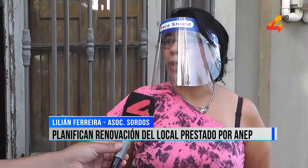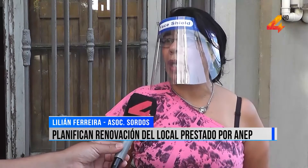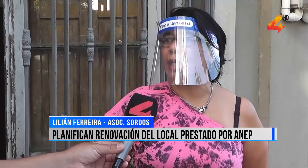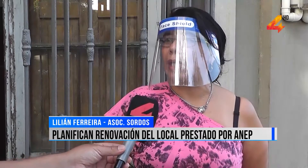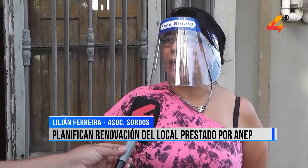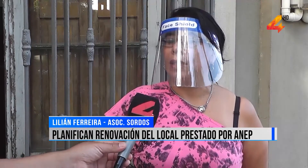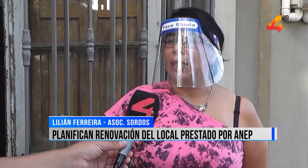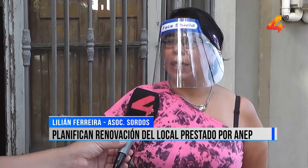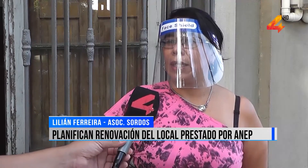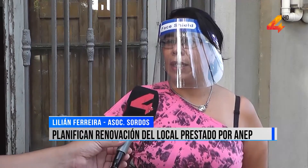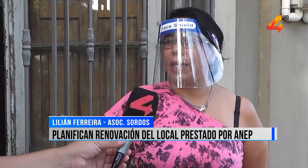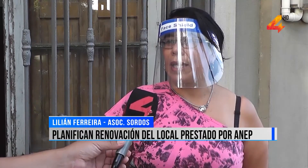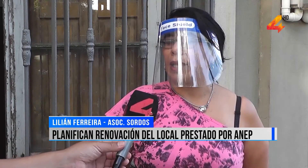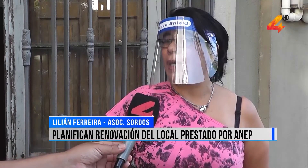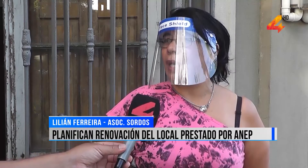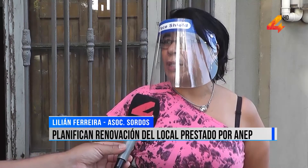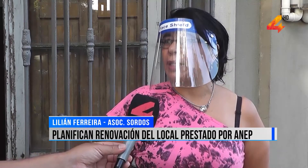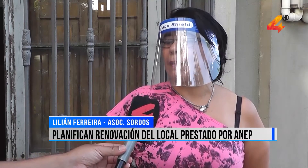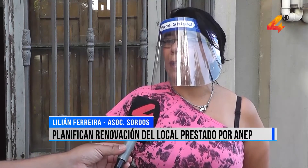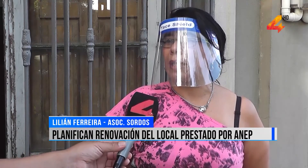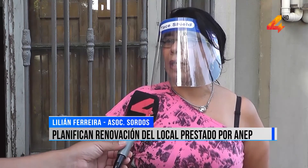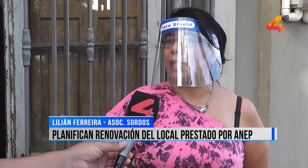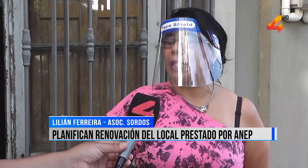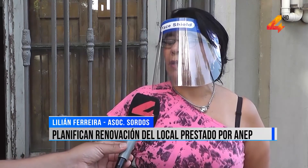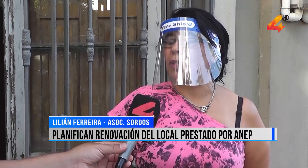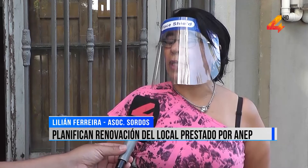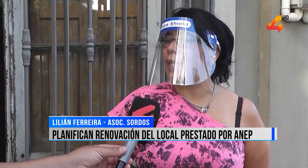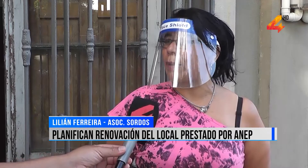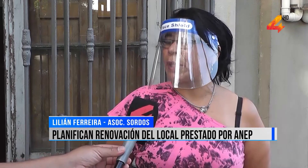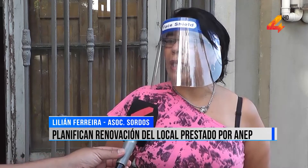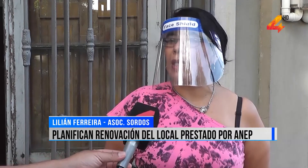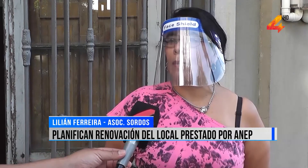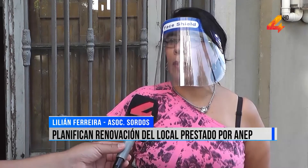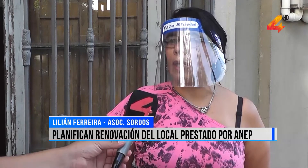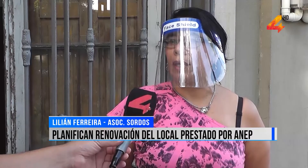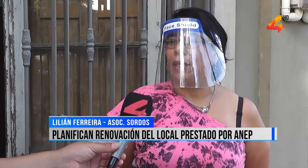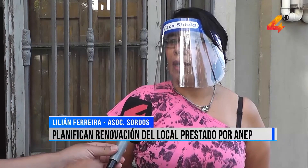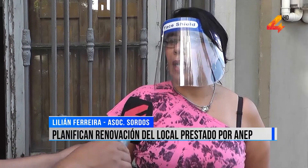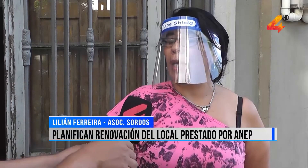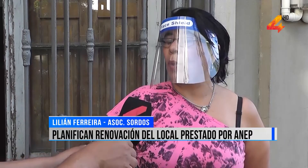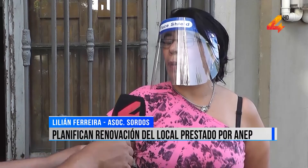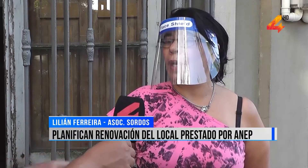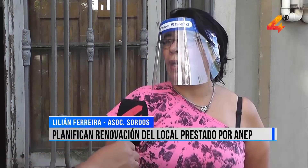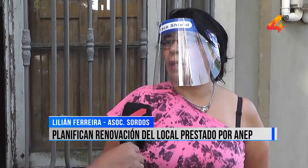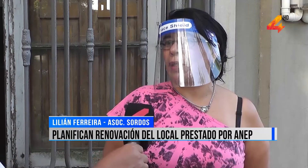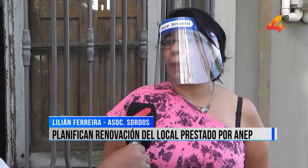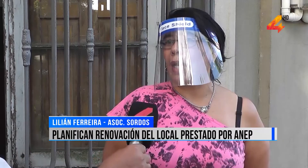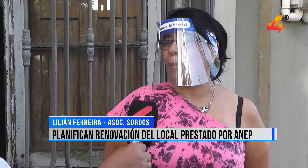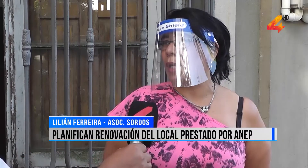orgánica. La idea es dar clases también en un taller de carpintería, volver a que vuelva a trabajar porque